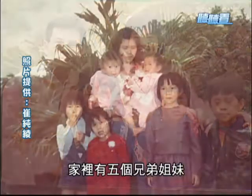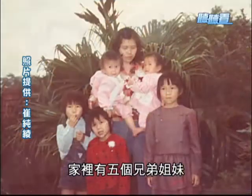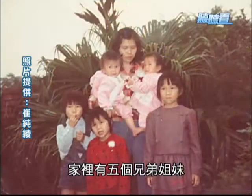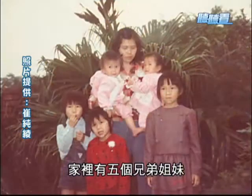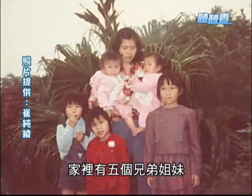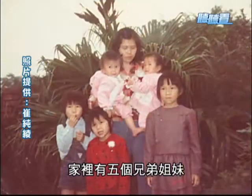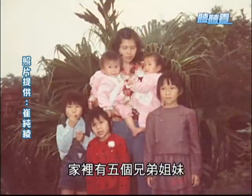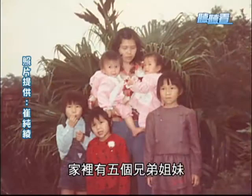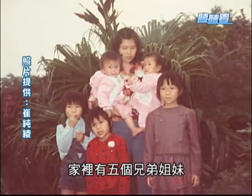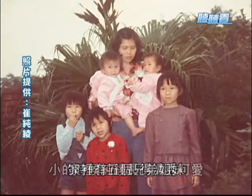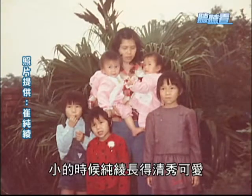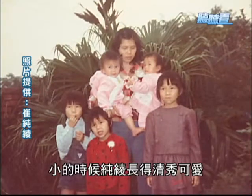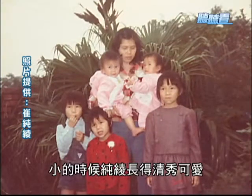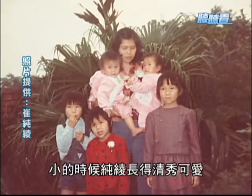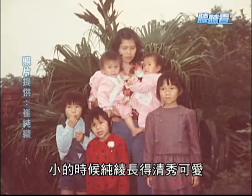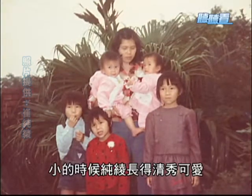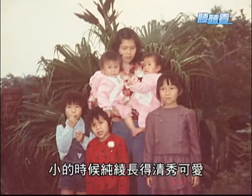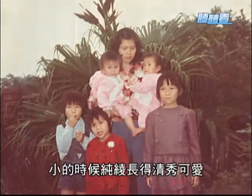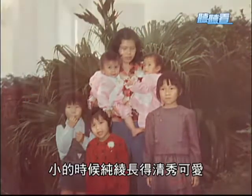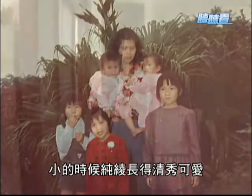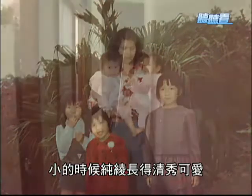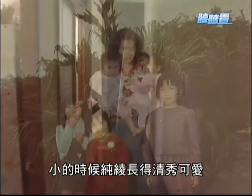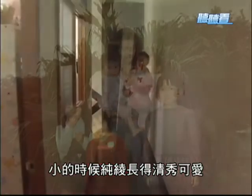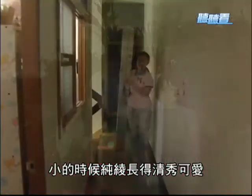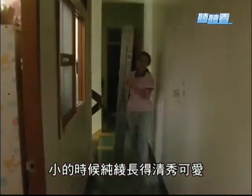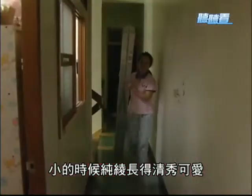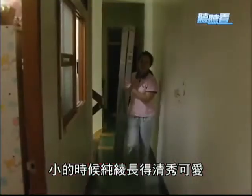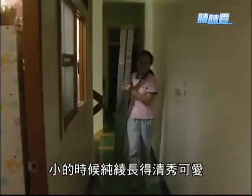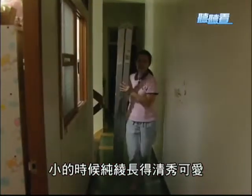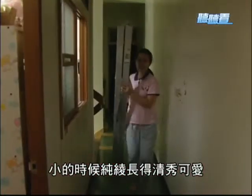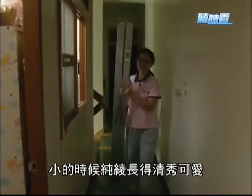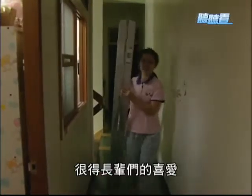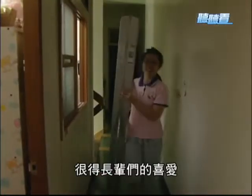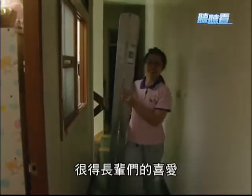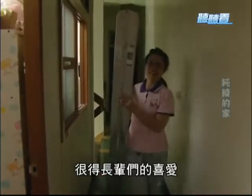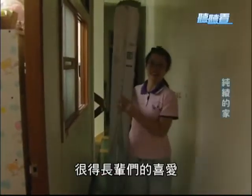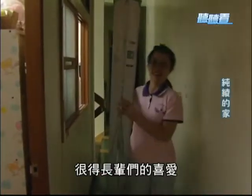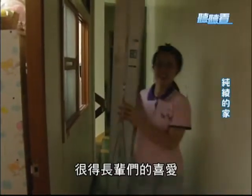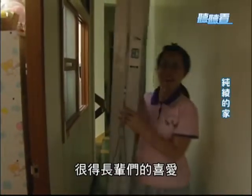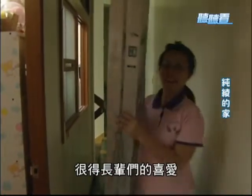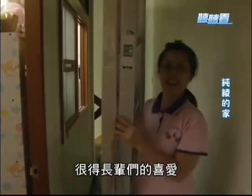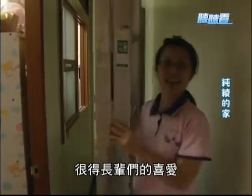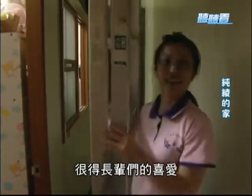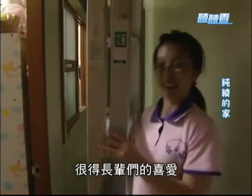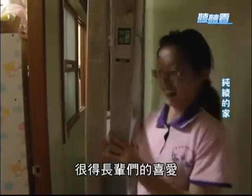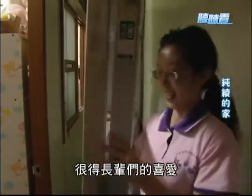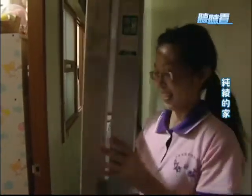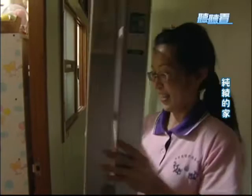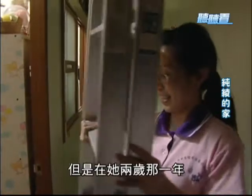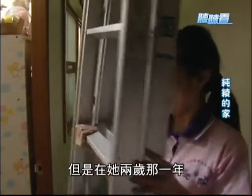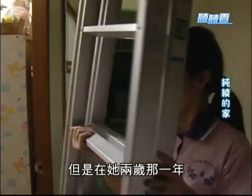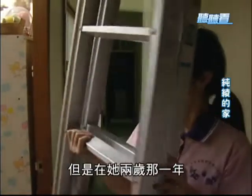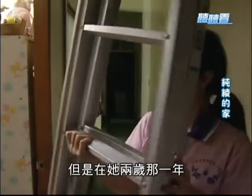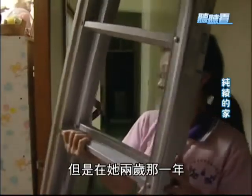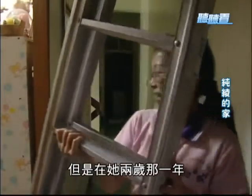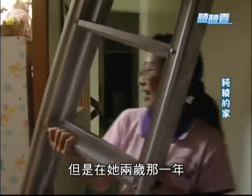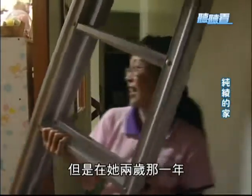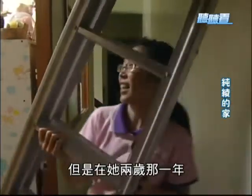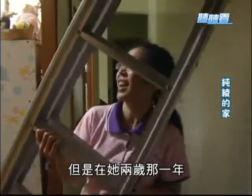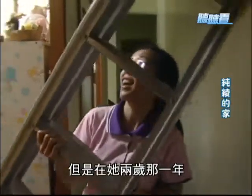妹，小的时候纯林长得清秀可爱，很得长辈们的喜爱。但是在他2岁那年，